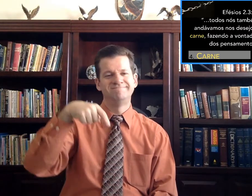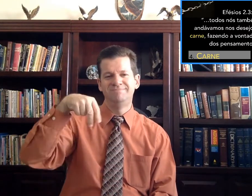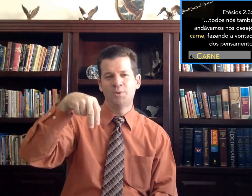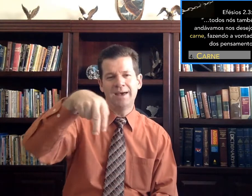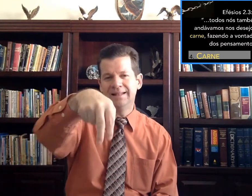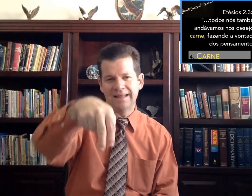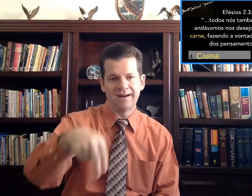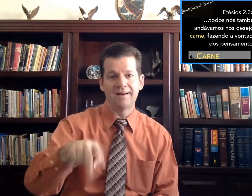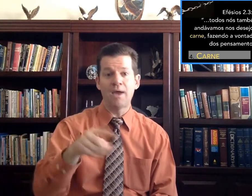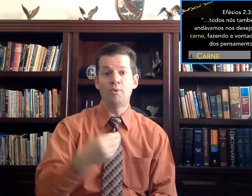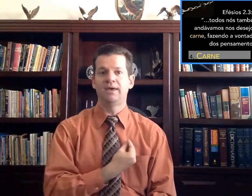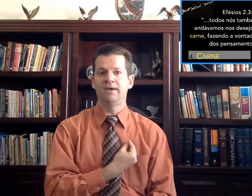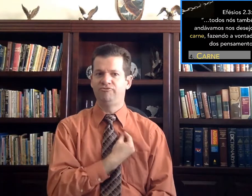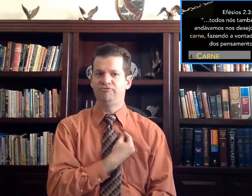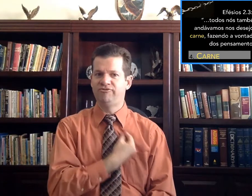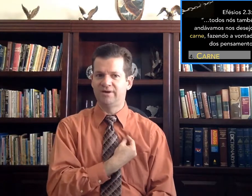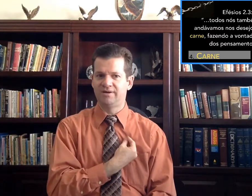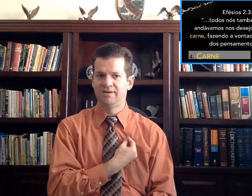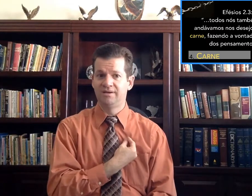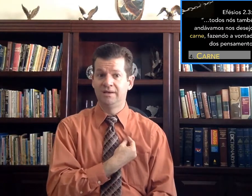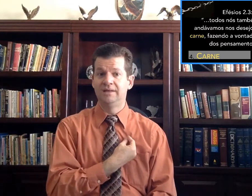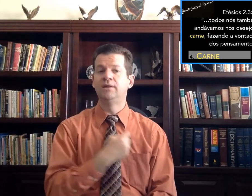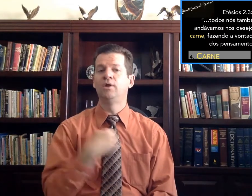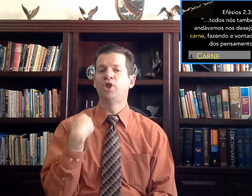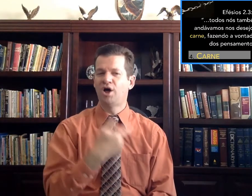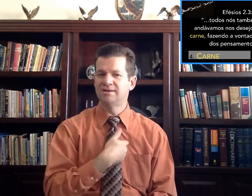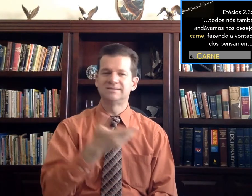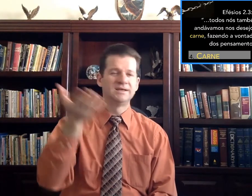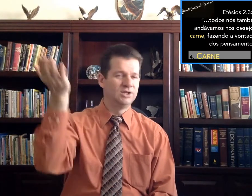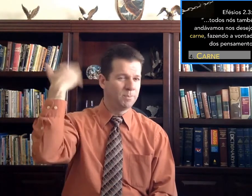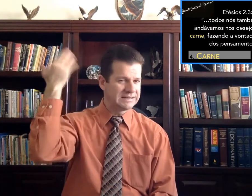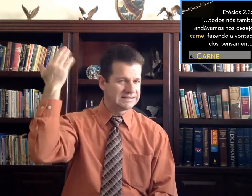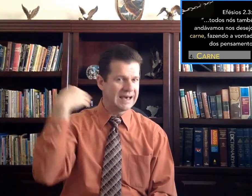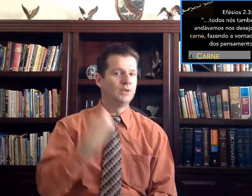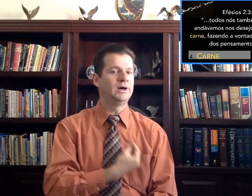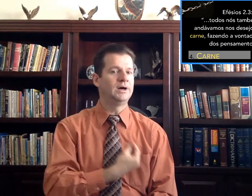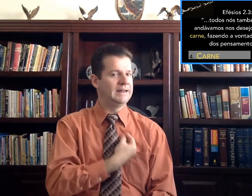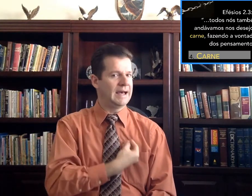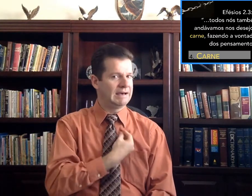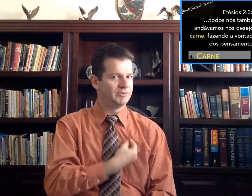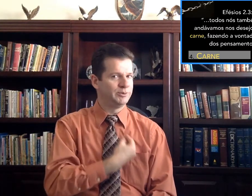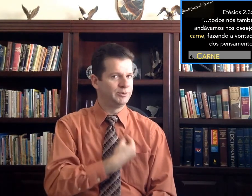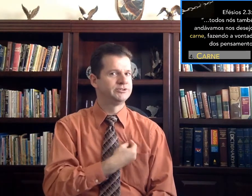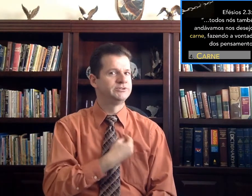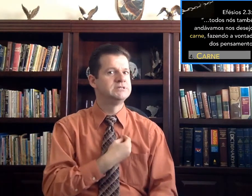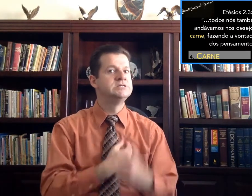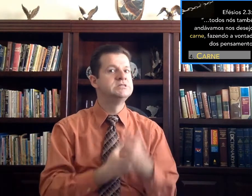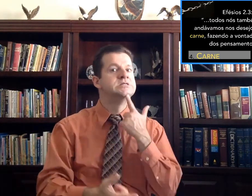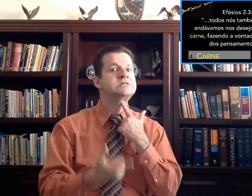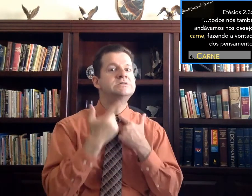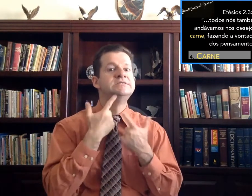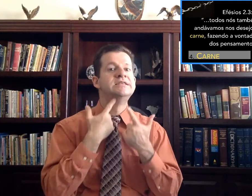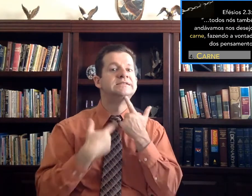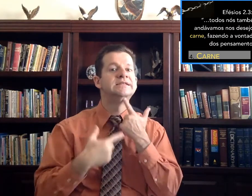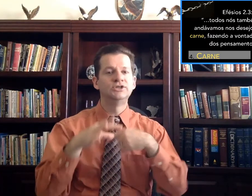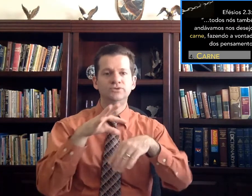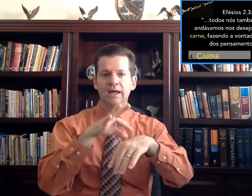não é andar, é o quê? Viver. Então nós, no passado, andávamos desejo da